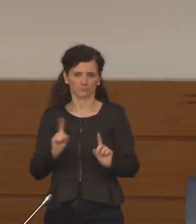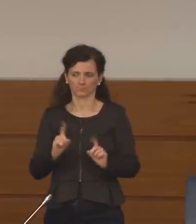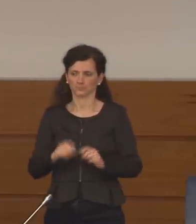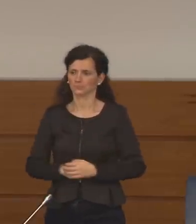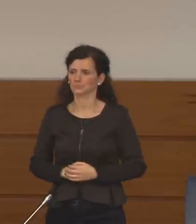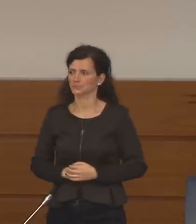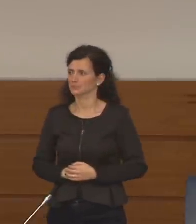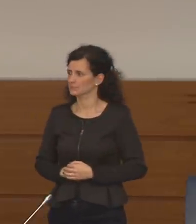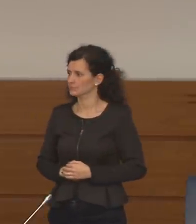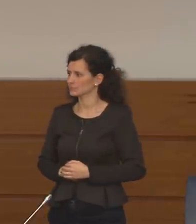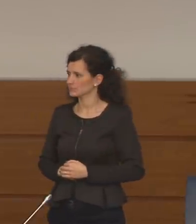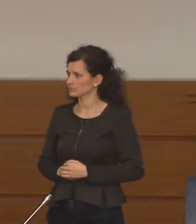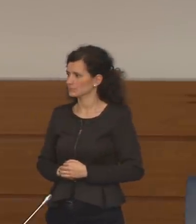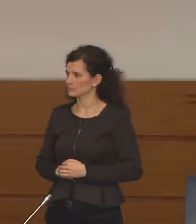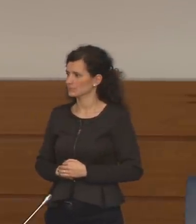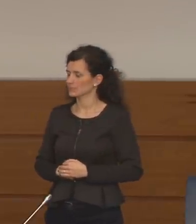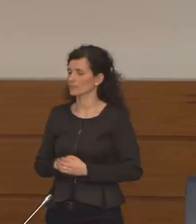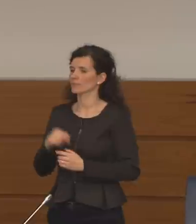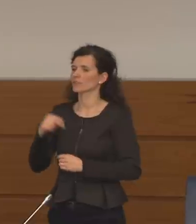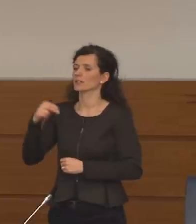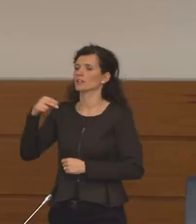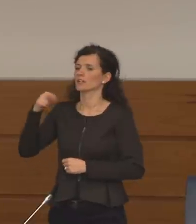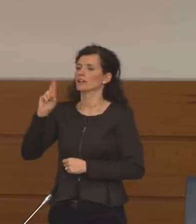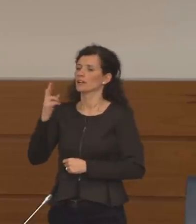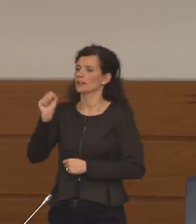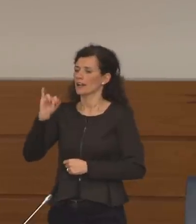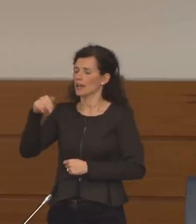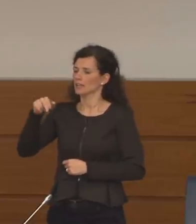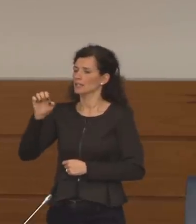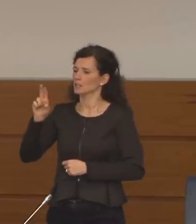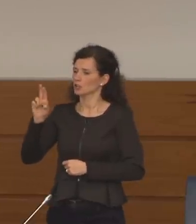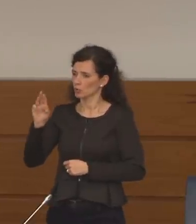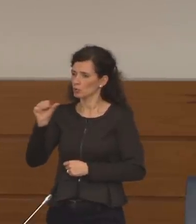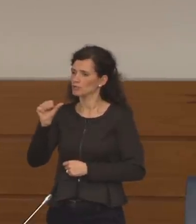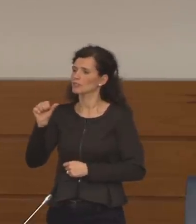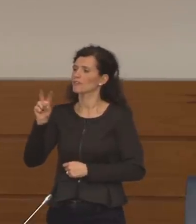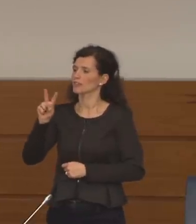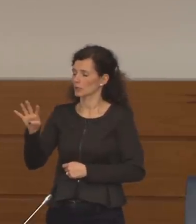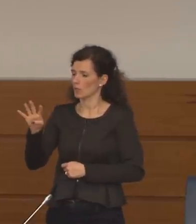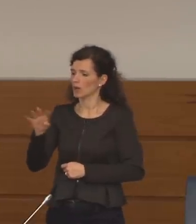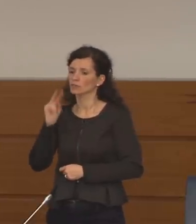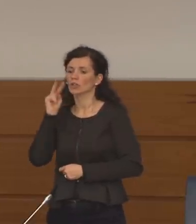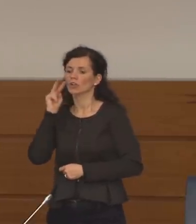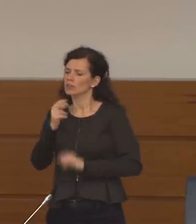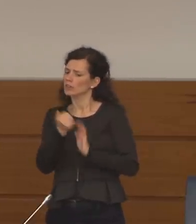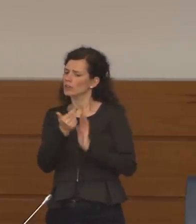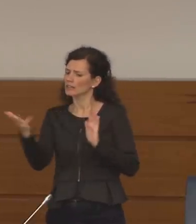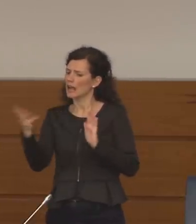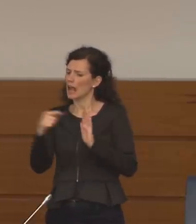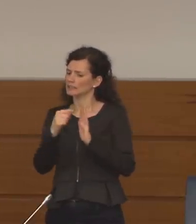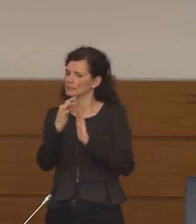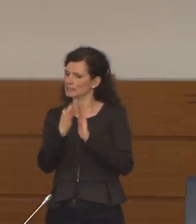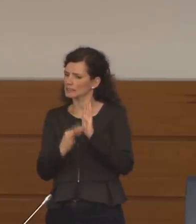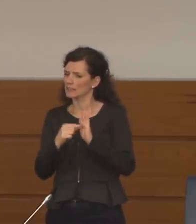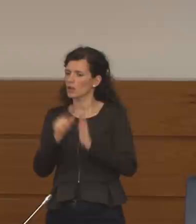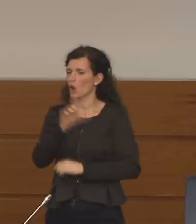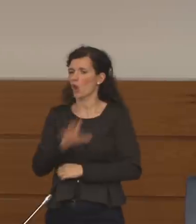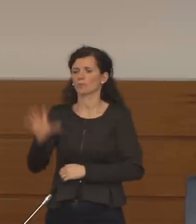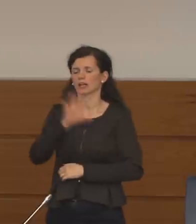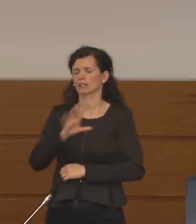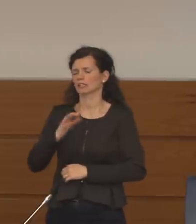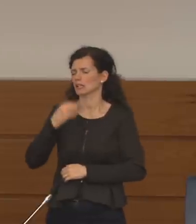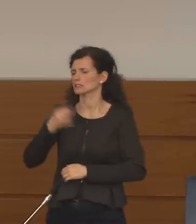buonasera caponnetto regno su 24 e guardando i dati la lombardia rimane sempre al